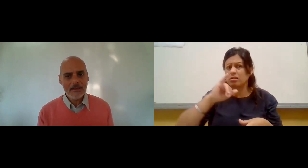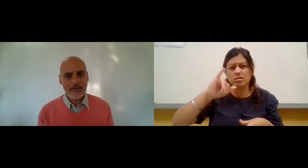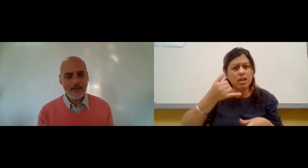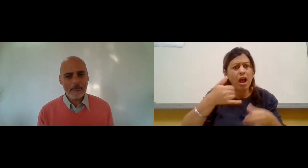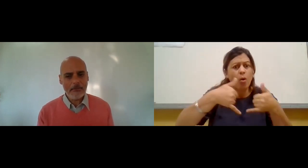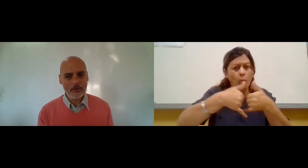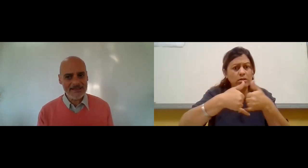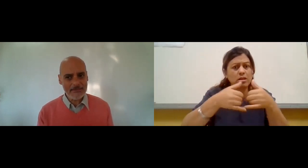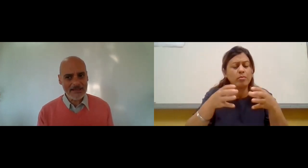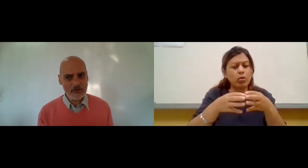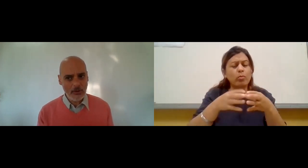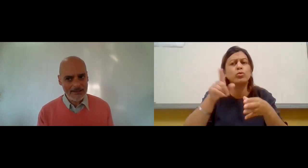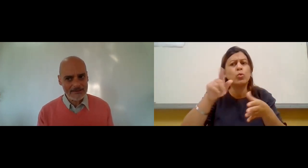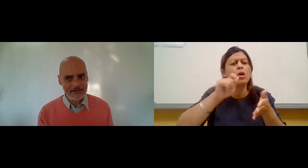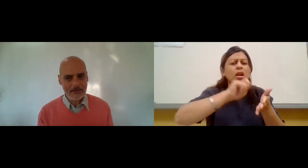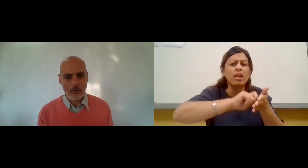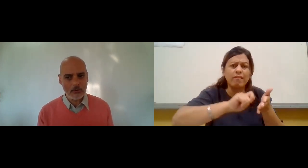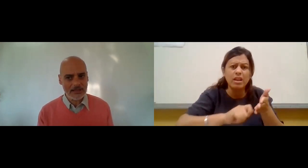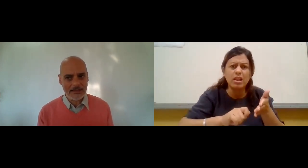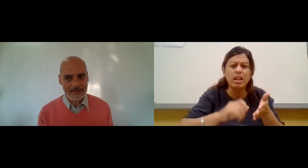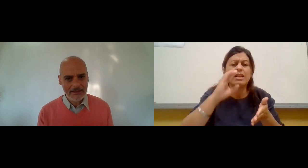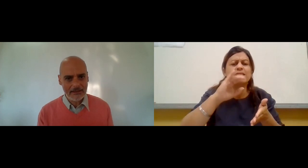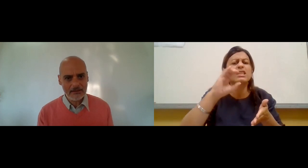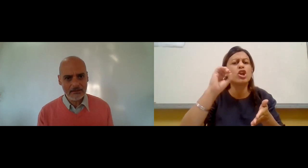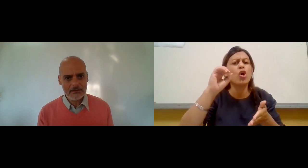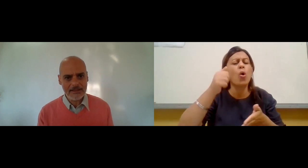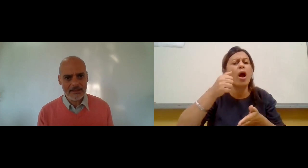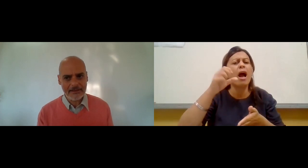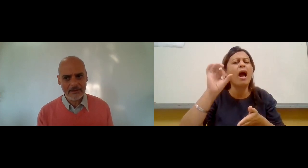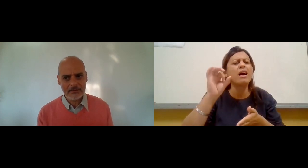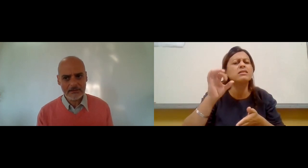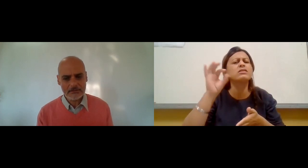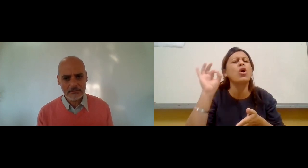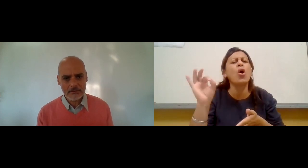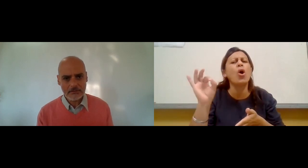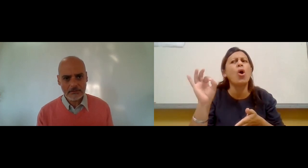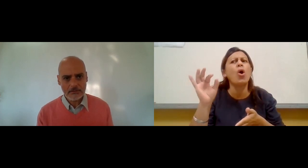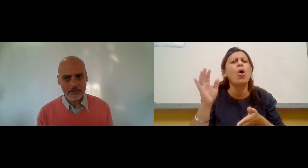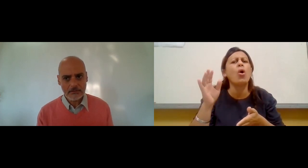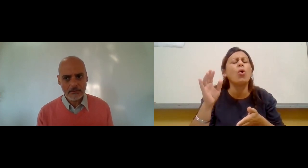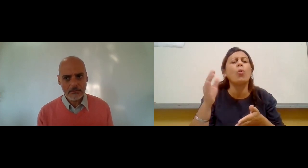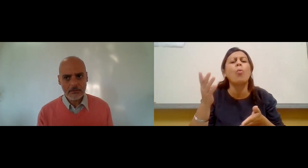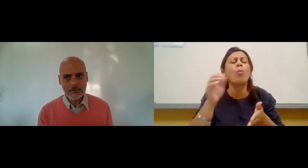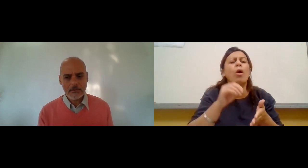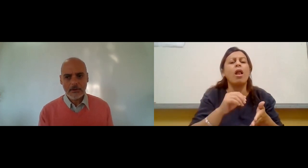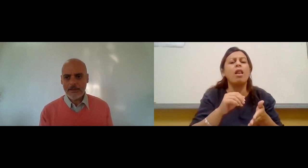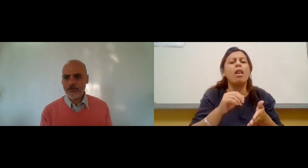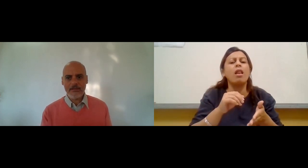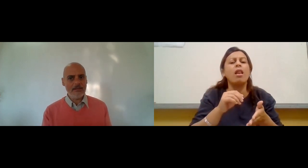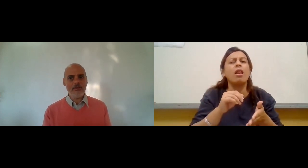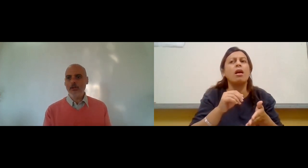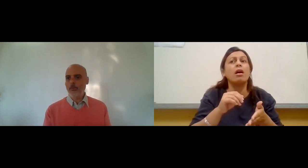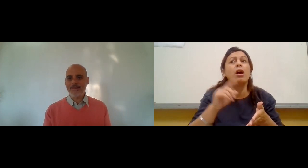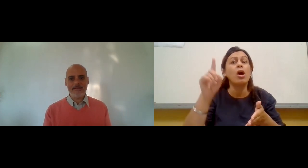inscripta, pero vos estás inscripta al CIOAS o a otra carrera, Dayana. No, pero me apareció en la parte